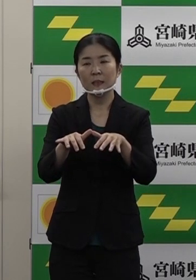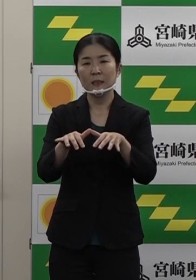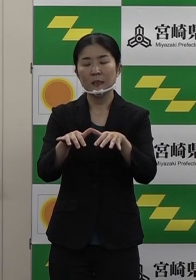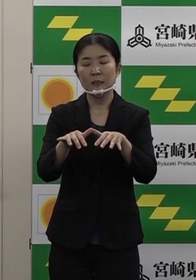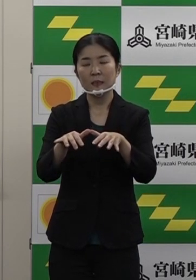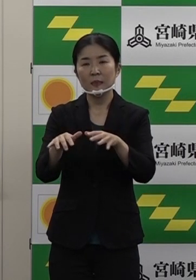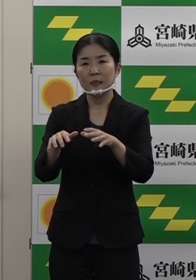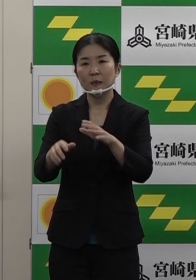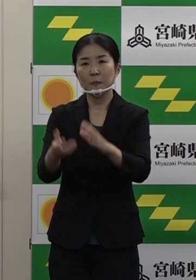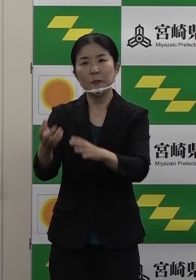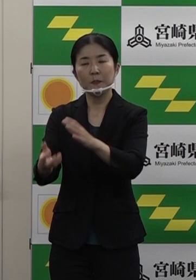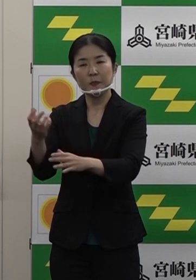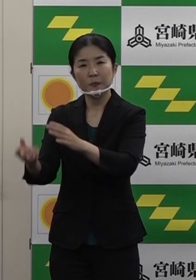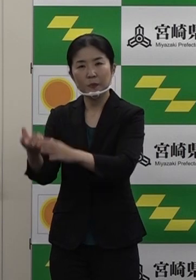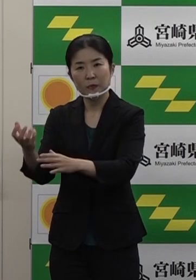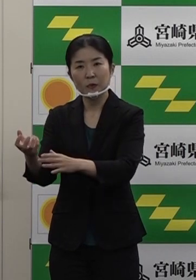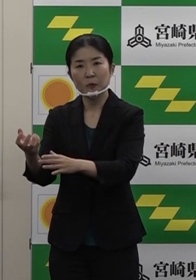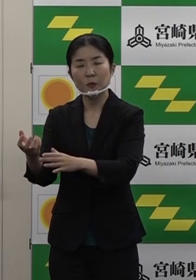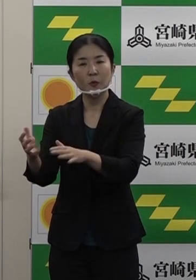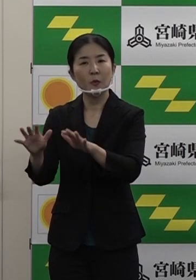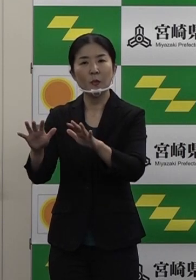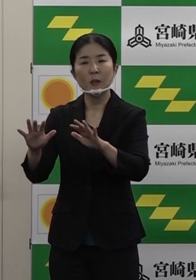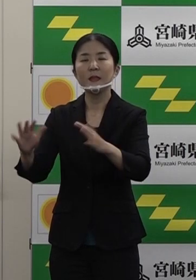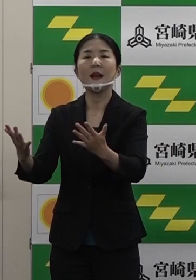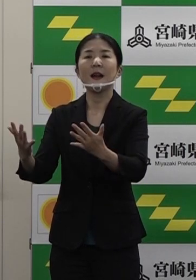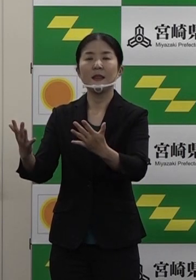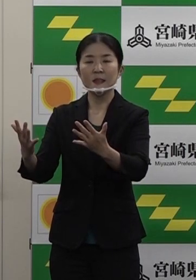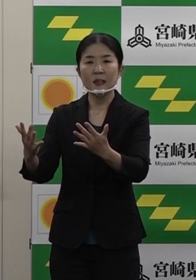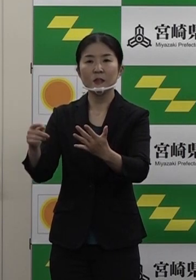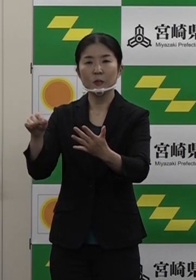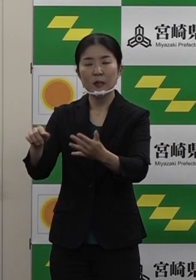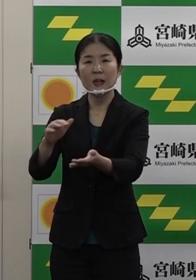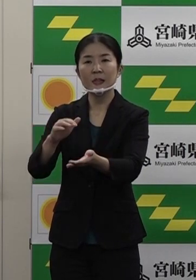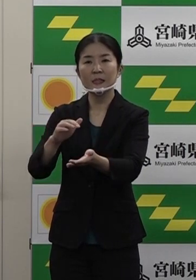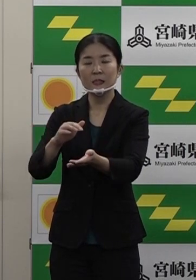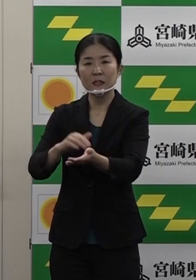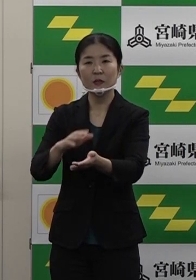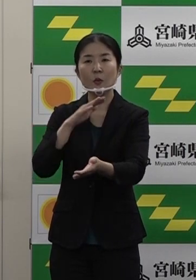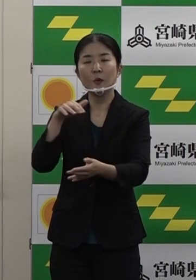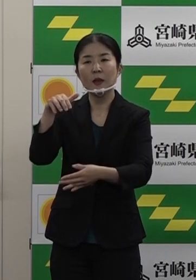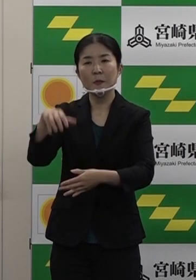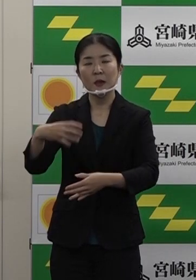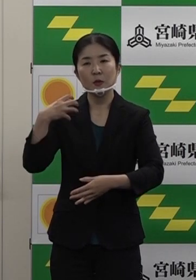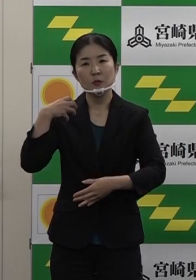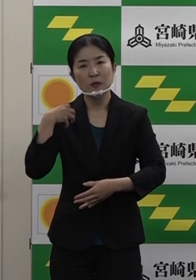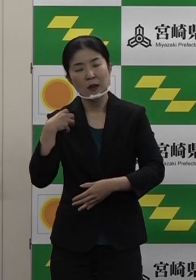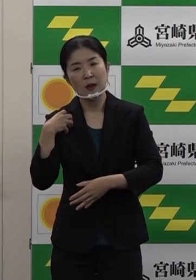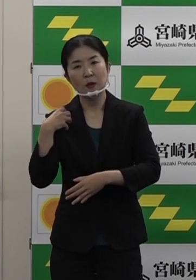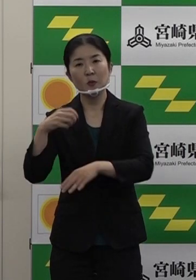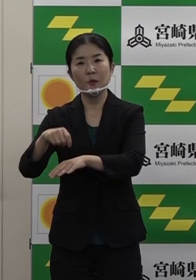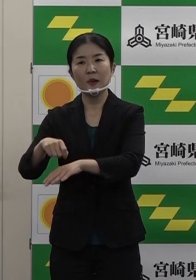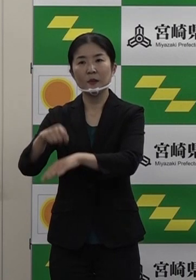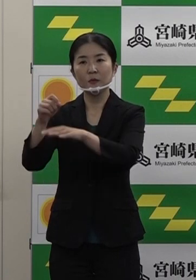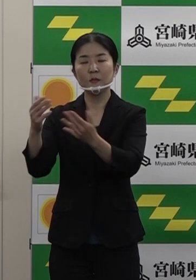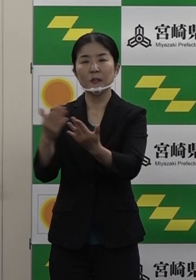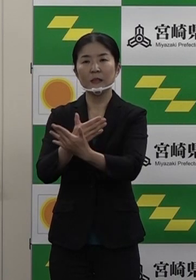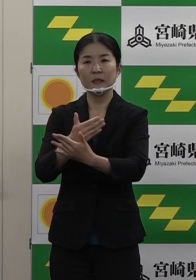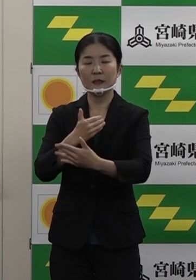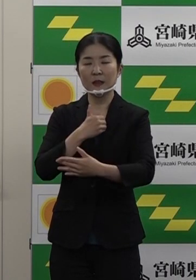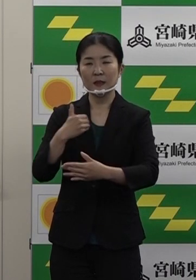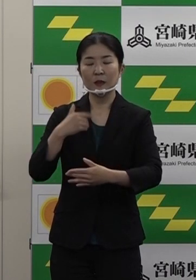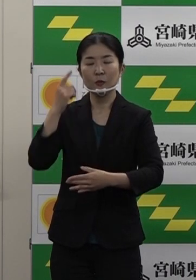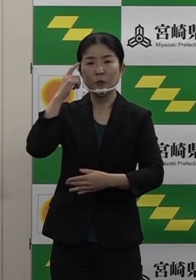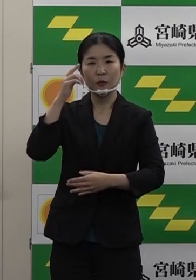ということを抑えるということが医療現場の負担を抑えることができたというところにつながっているのかなというふうに考えております